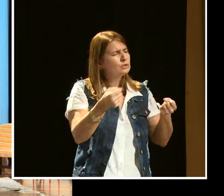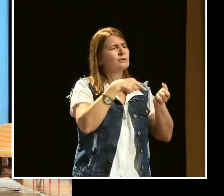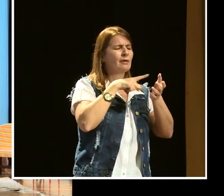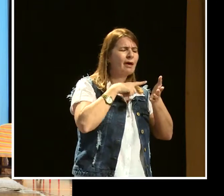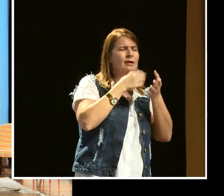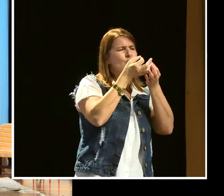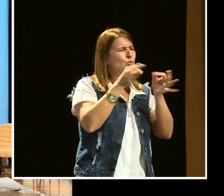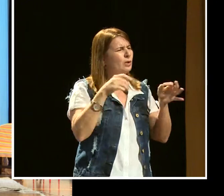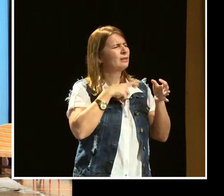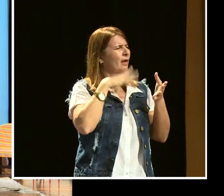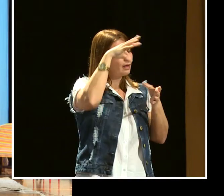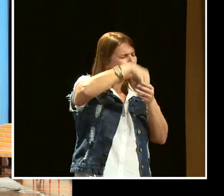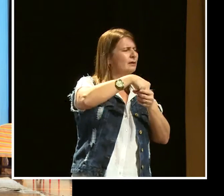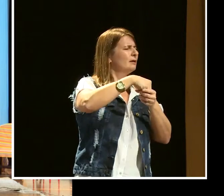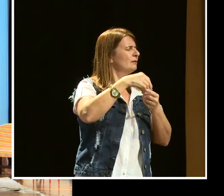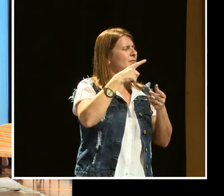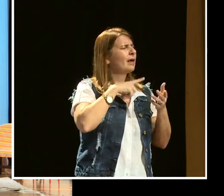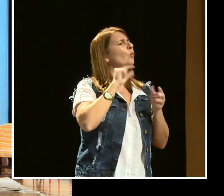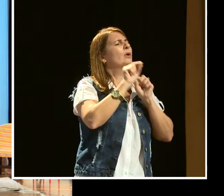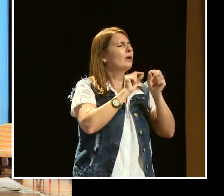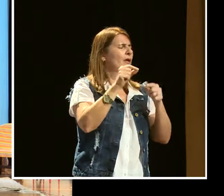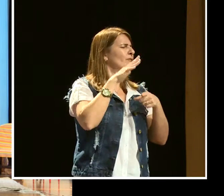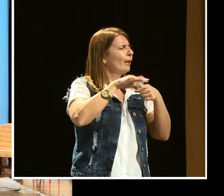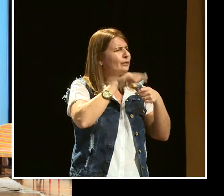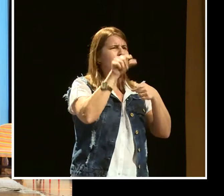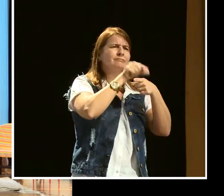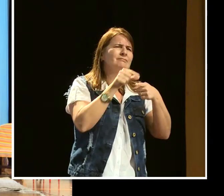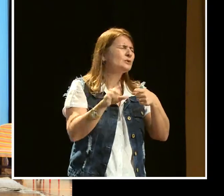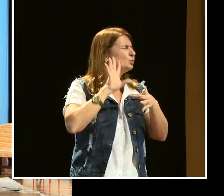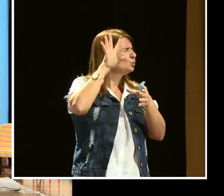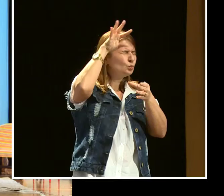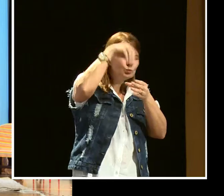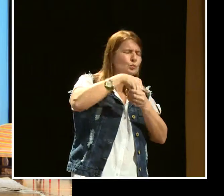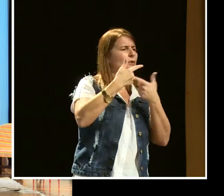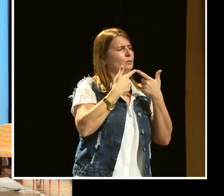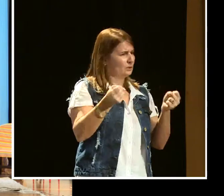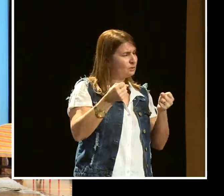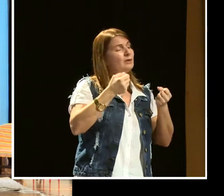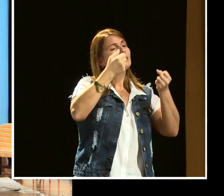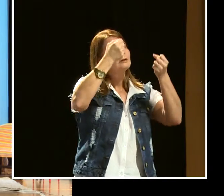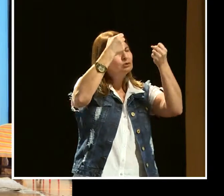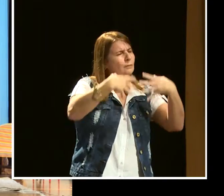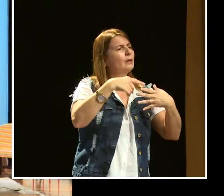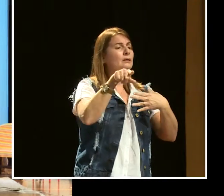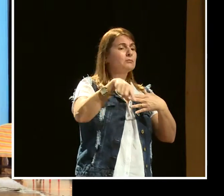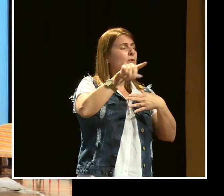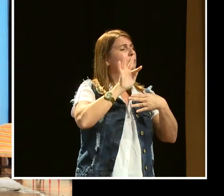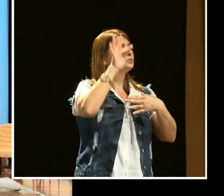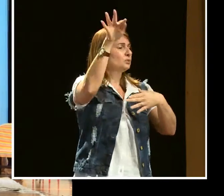e nós pensamos também em relação à linguística da própria língua de sinais e a estrutura que nós temos, a fonologia,